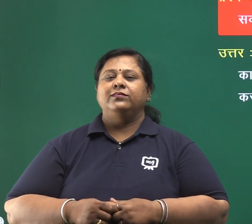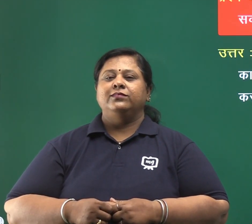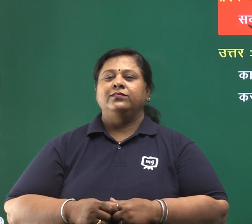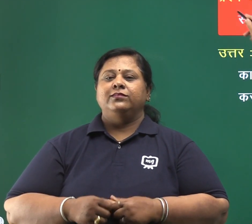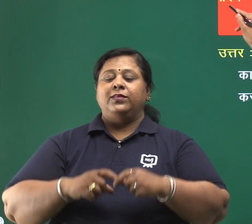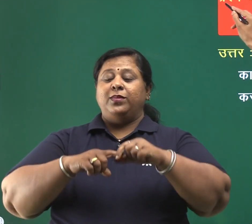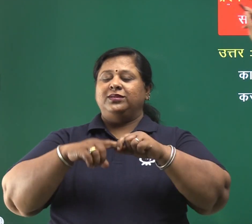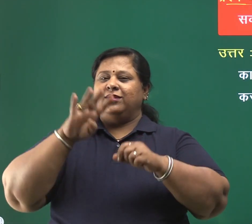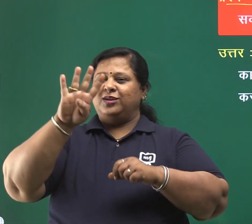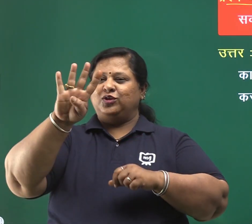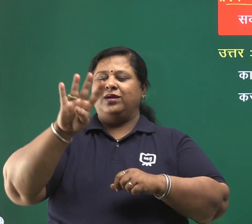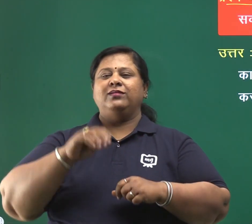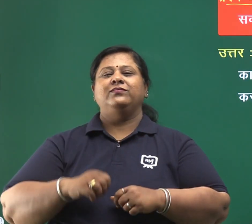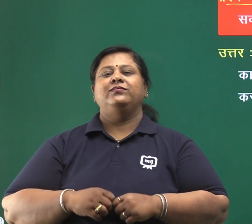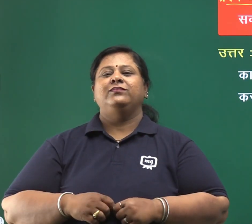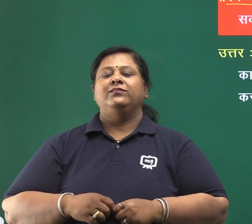प्रश्न संख्या 4,